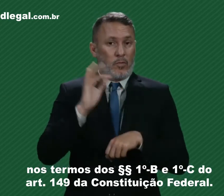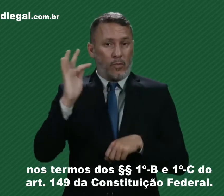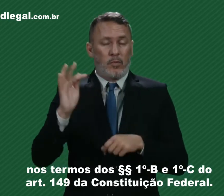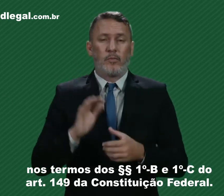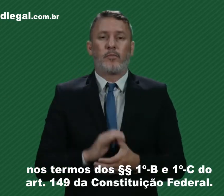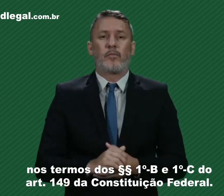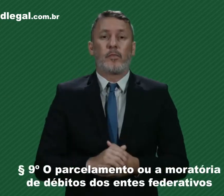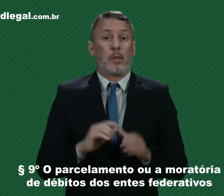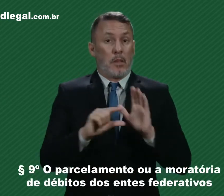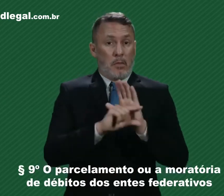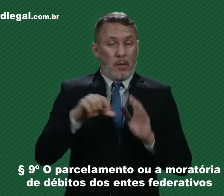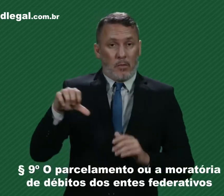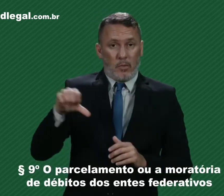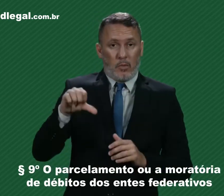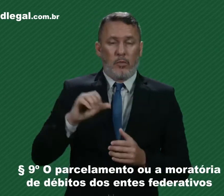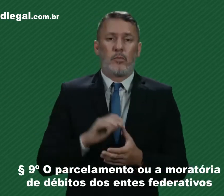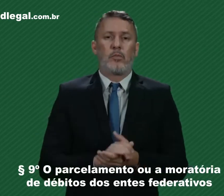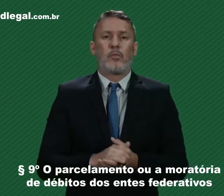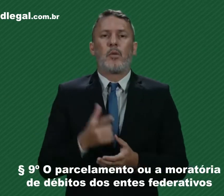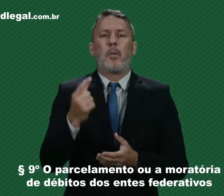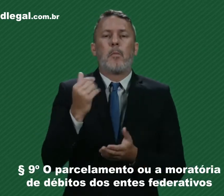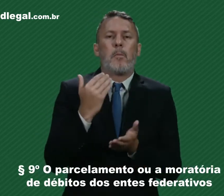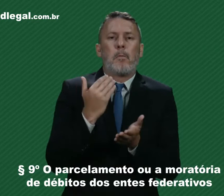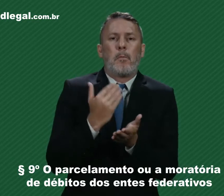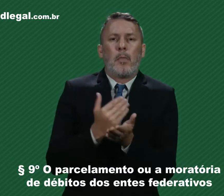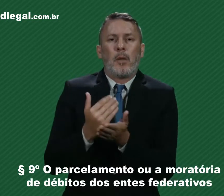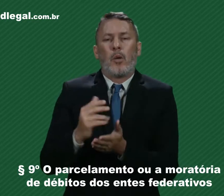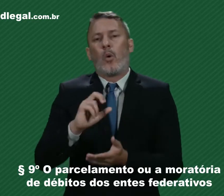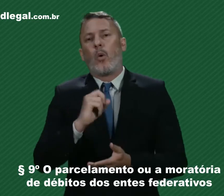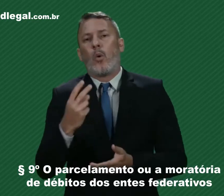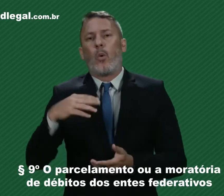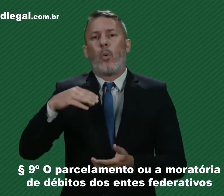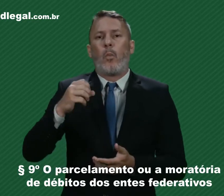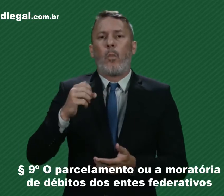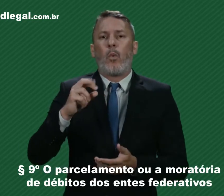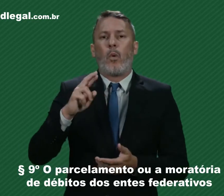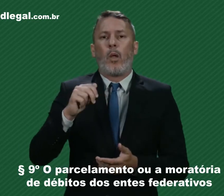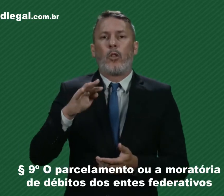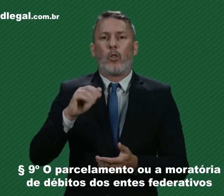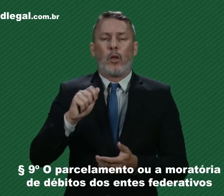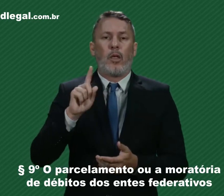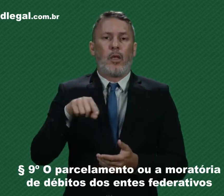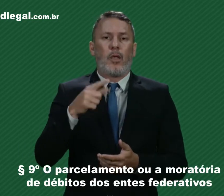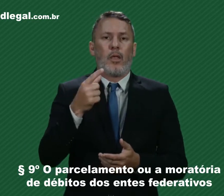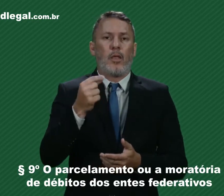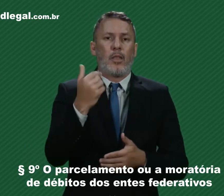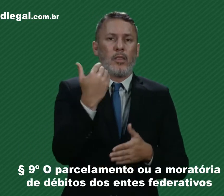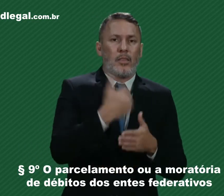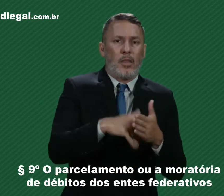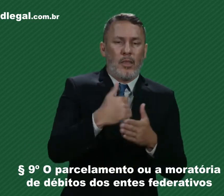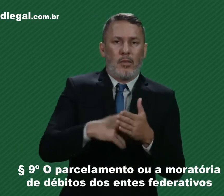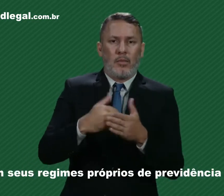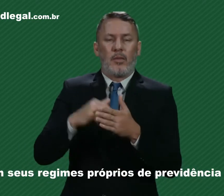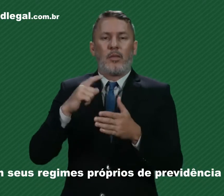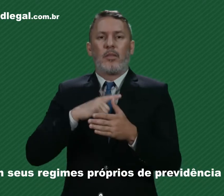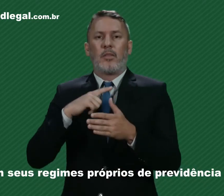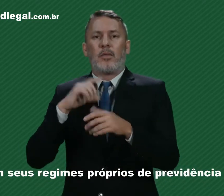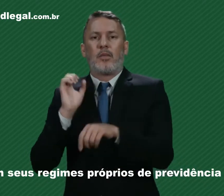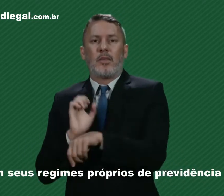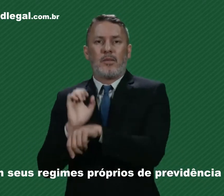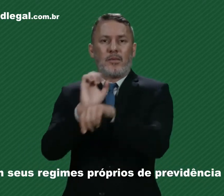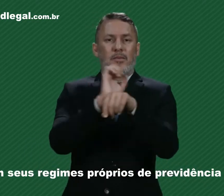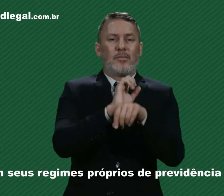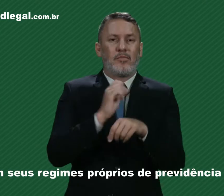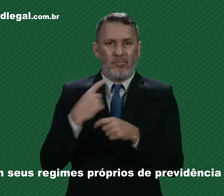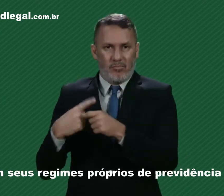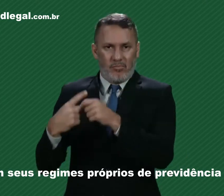Constituição Federal. Parágrafo 9º. O parcelamento ou a moratória de débitos dos entes federativos com seus